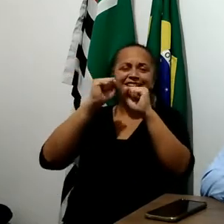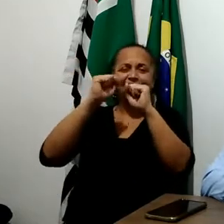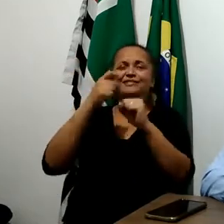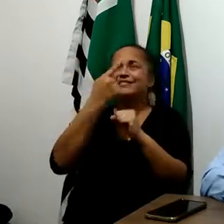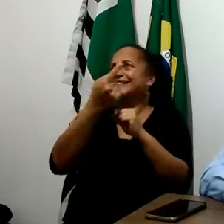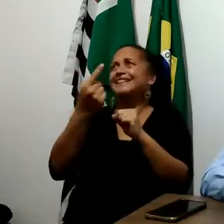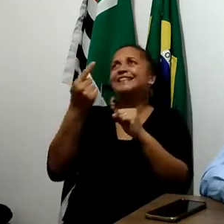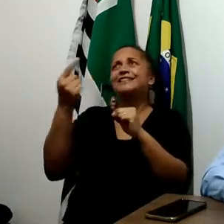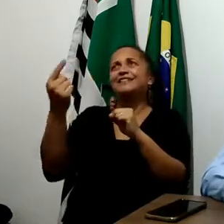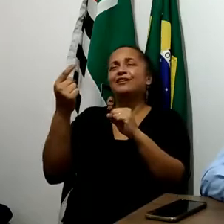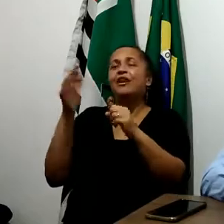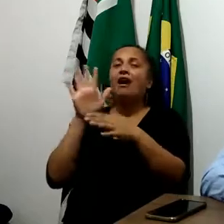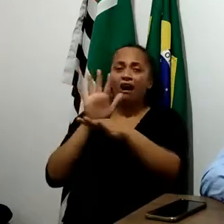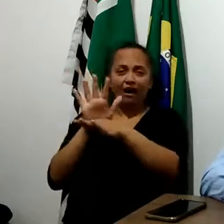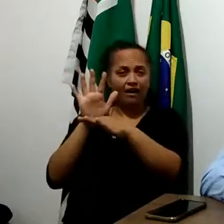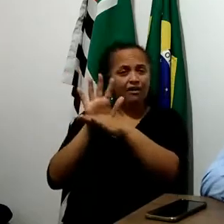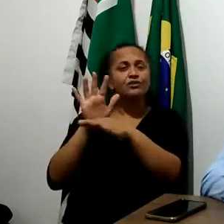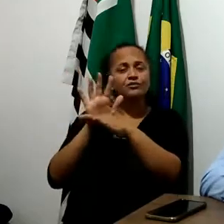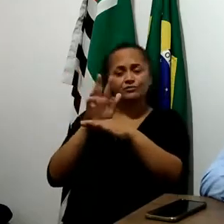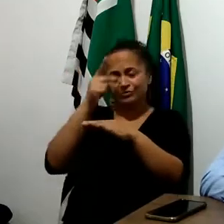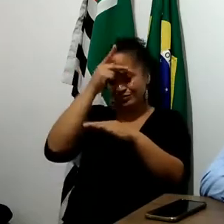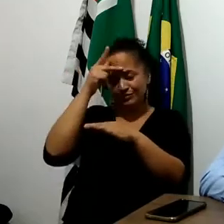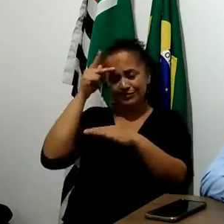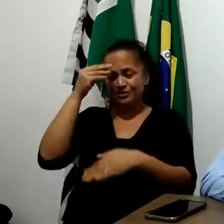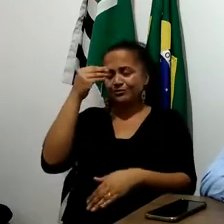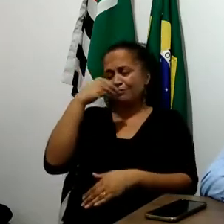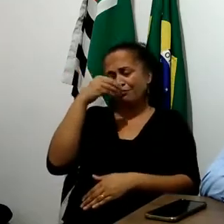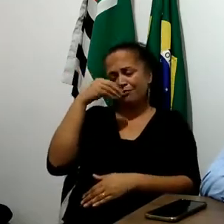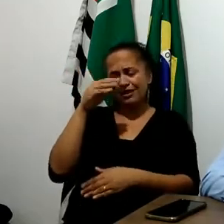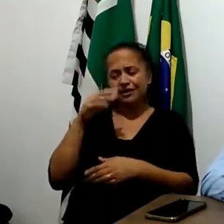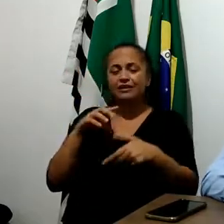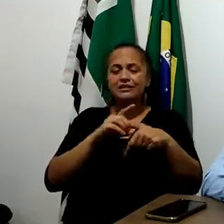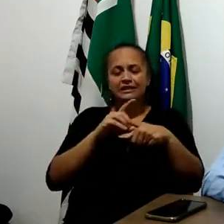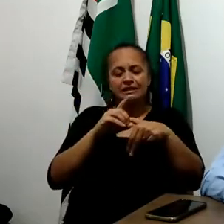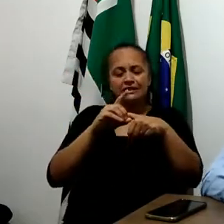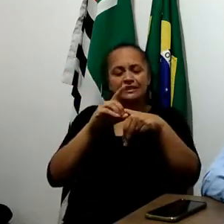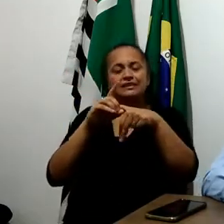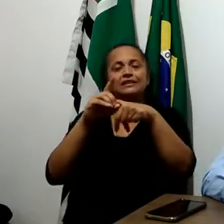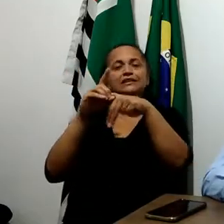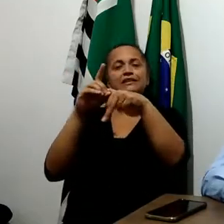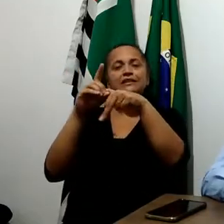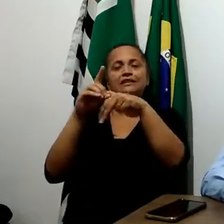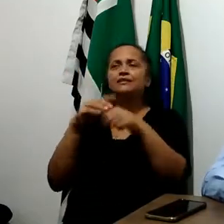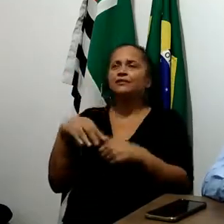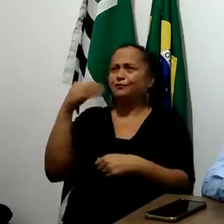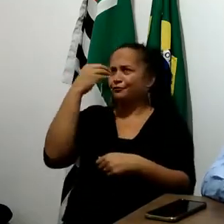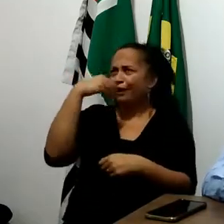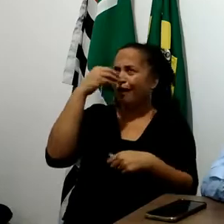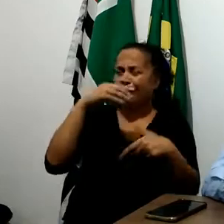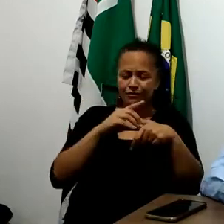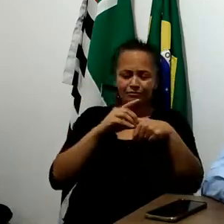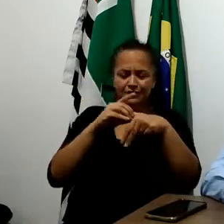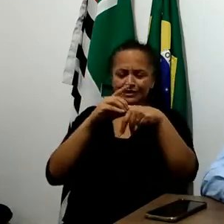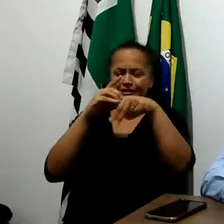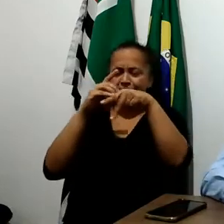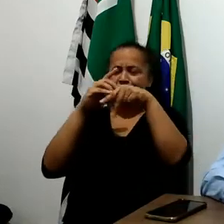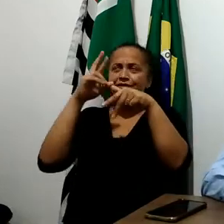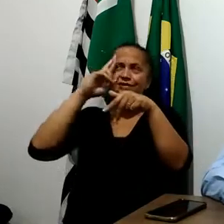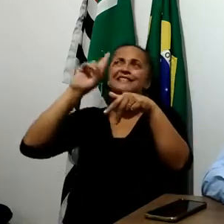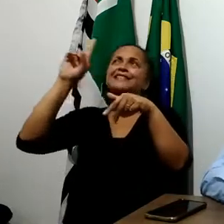Pai, que o Senhor venha levantar aquele que está caído, aquele que está fraco, que o Senhor, Pai, venha fortalecer,